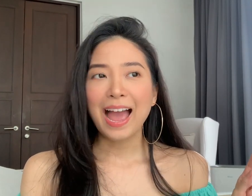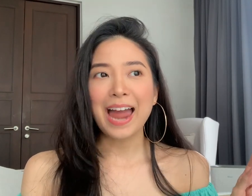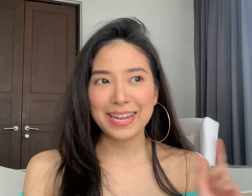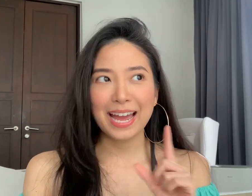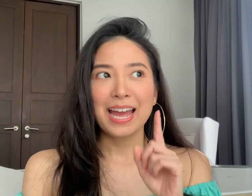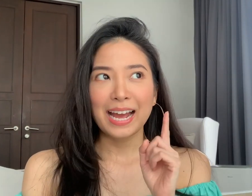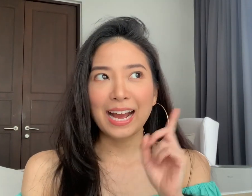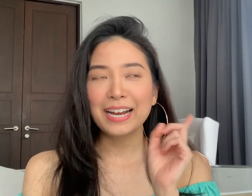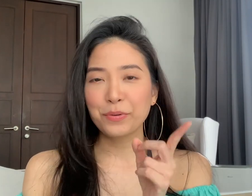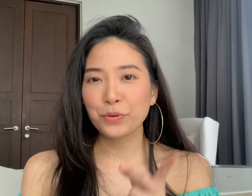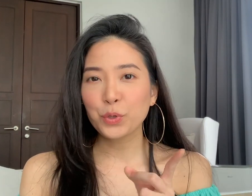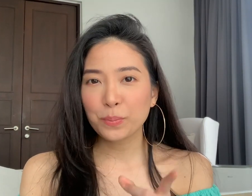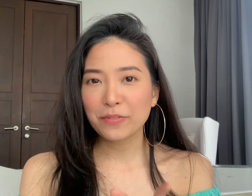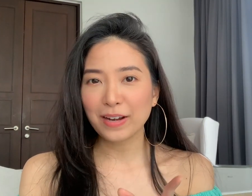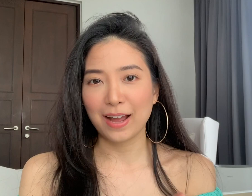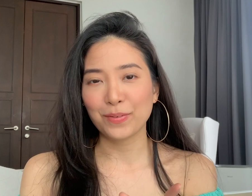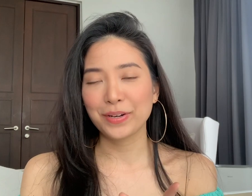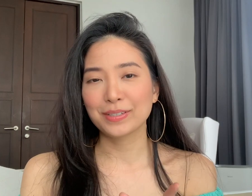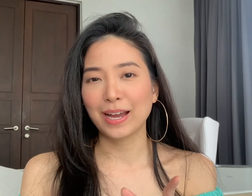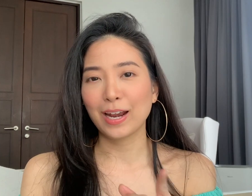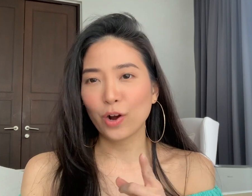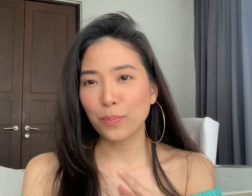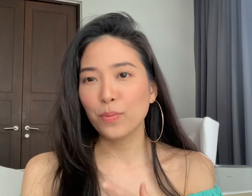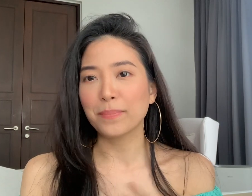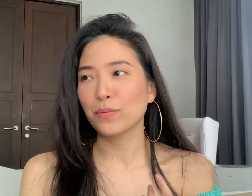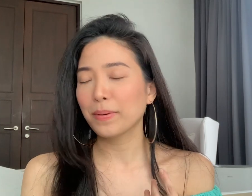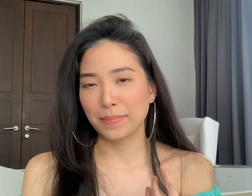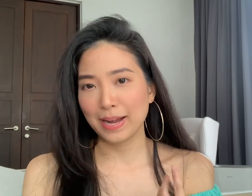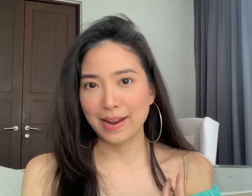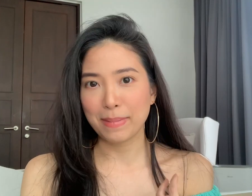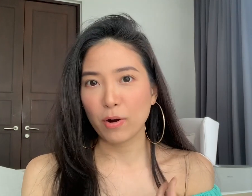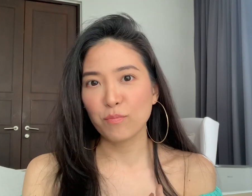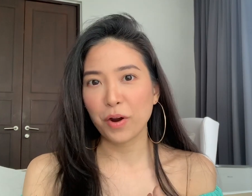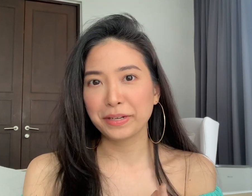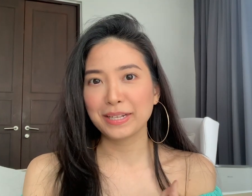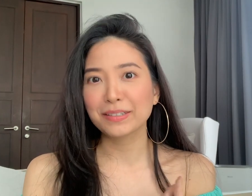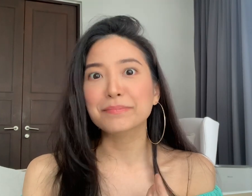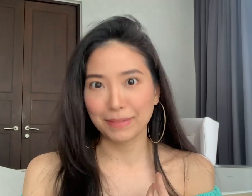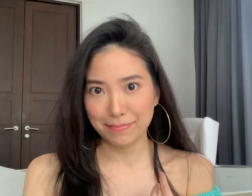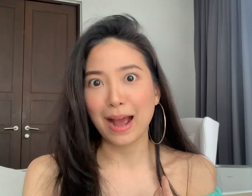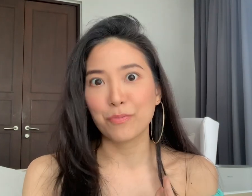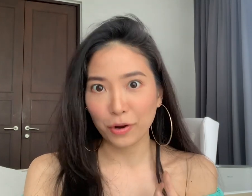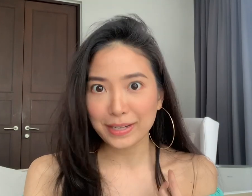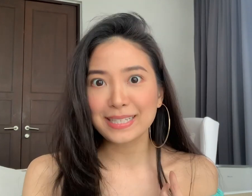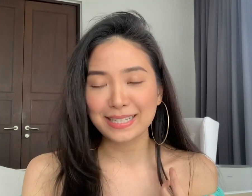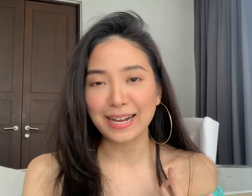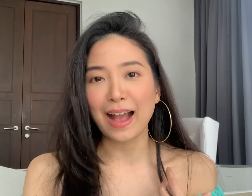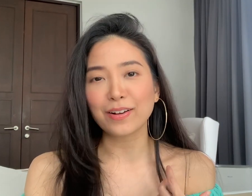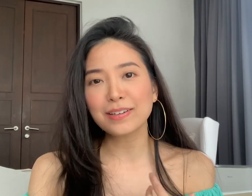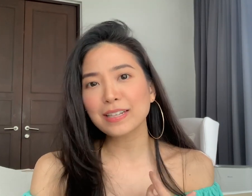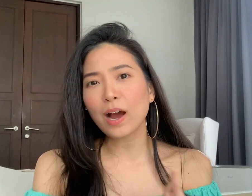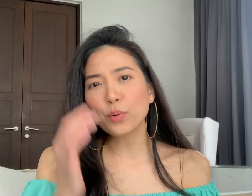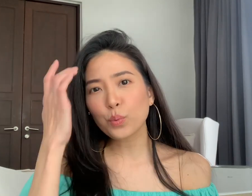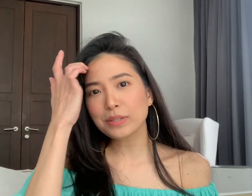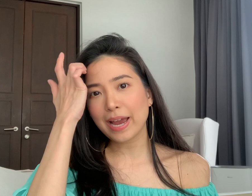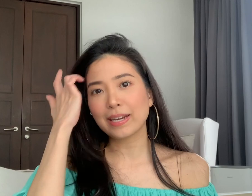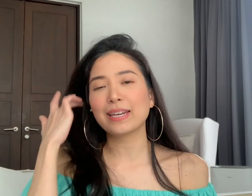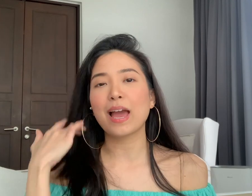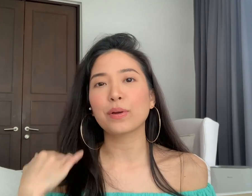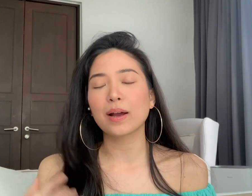อัี้เคยดูยทูเบอฟลังคนหน่นะคะเรากพแบนวอันนี้มาพร้ม Warningมันมากั Warning จรงค่ะถาเขารู้ไนนี้แล้วเข